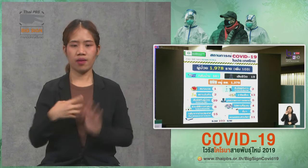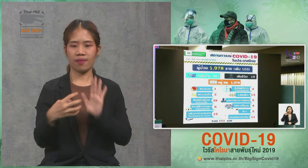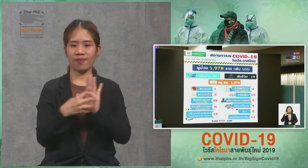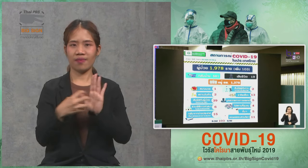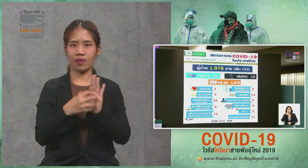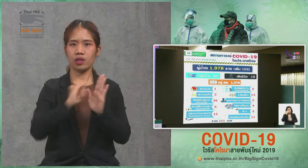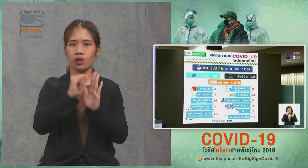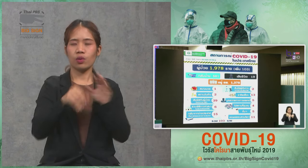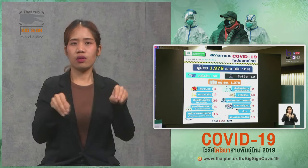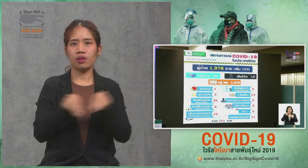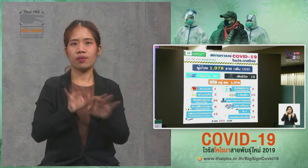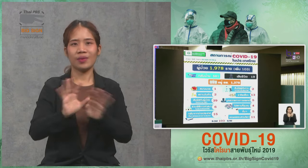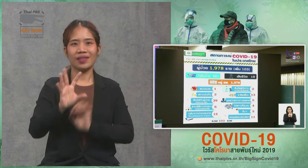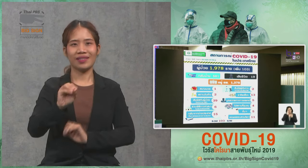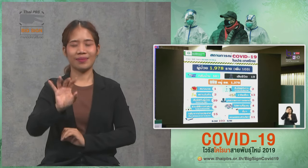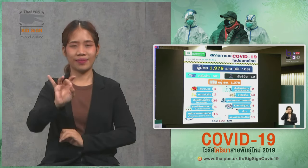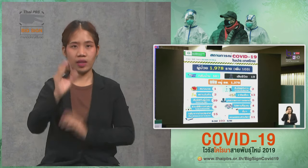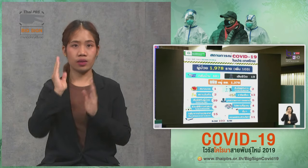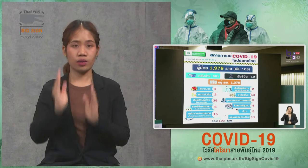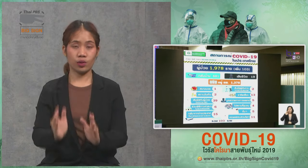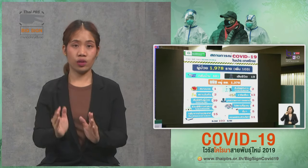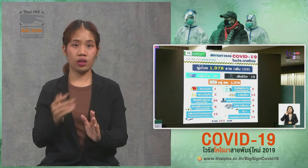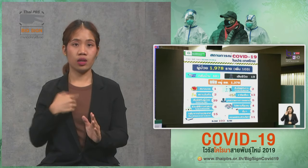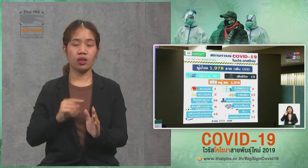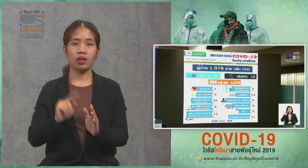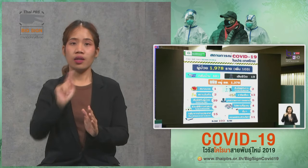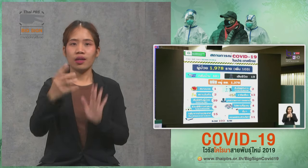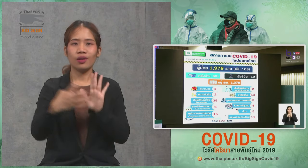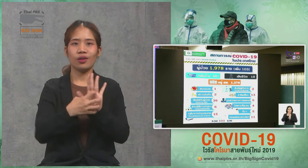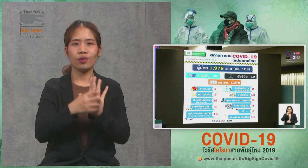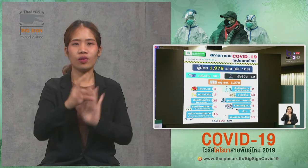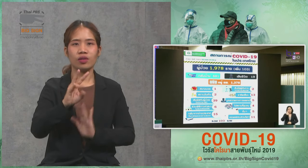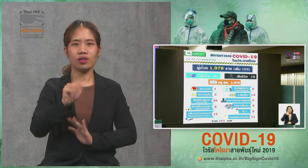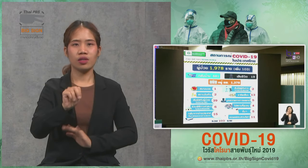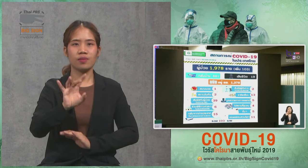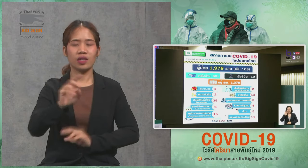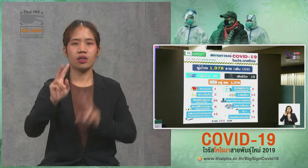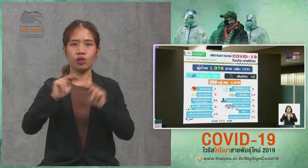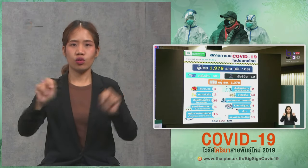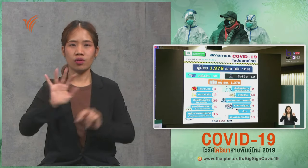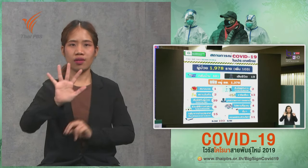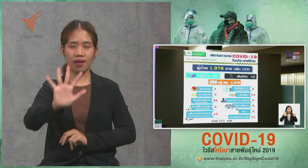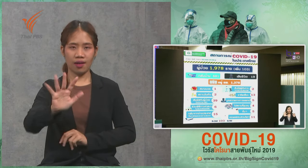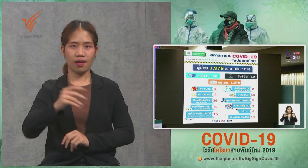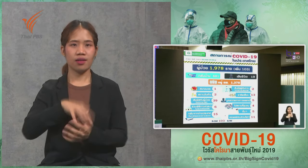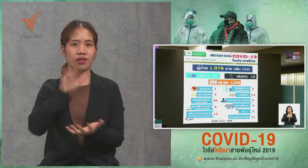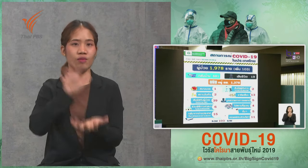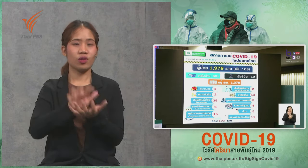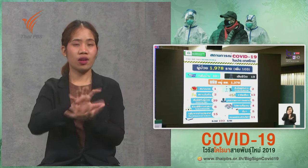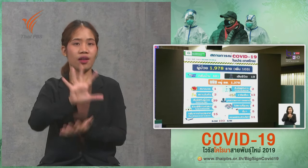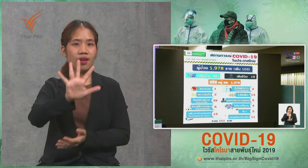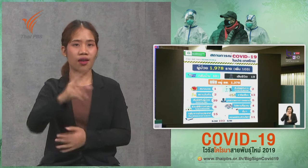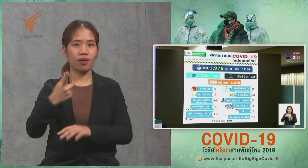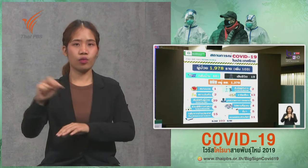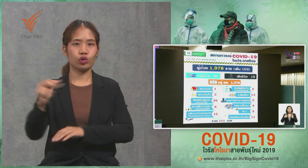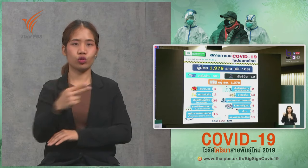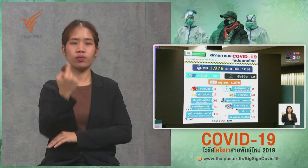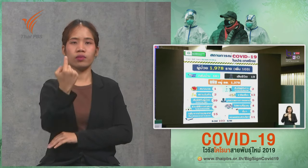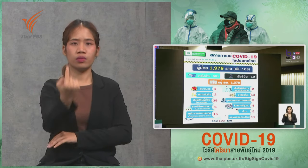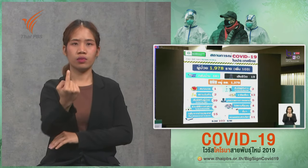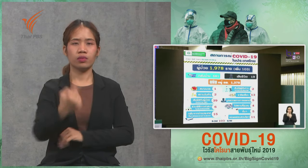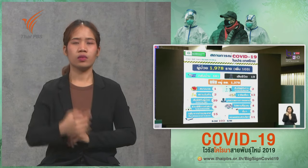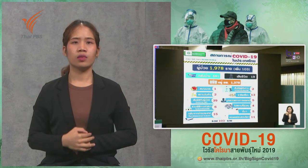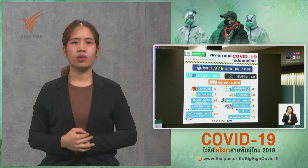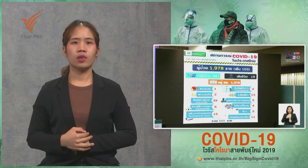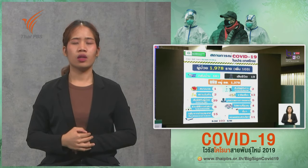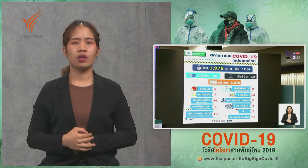ณฑลเนี่ยทั้งหมด58คนนะครับก็จะเป็นจากกทม.ซะ47นนทบุรี5สมุทรปราการ5แล้วก็ปทุมธานี1